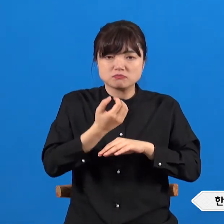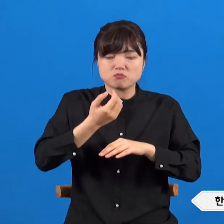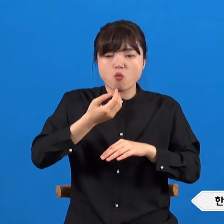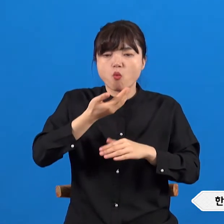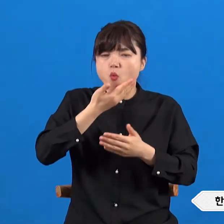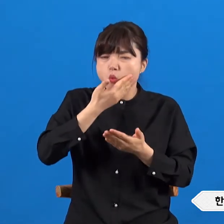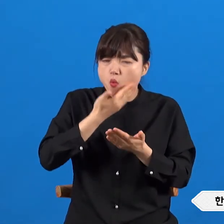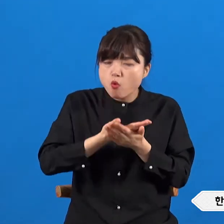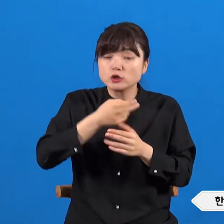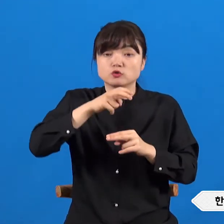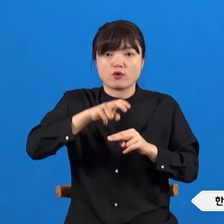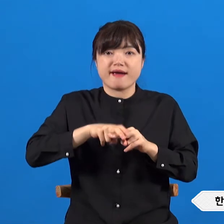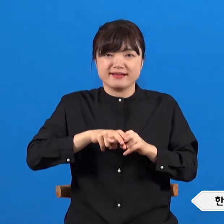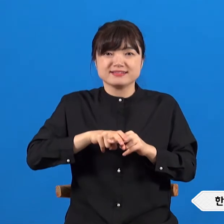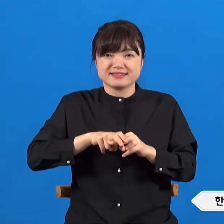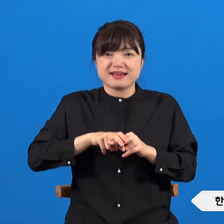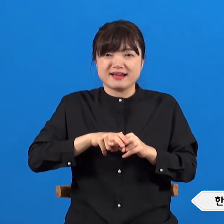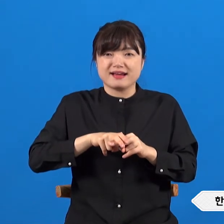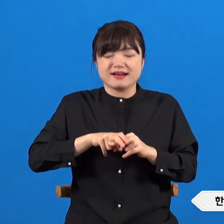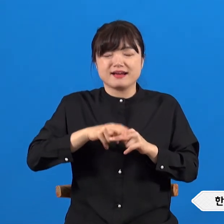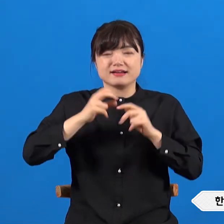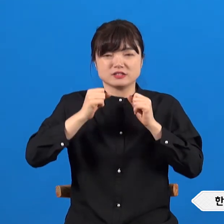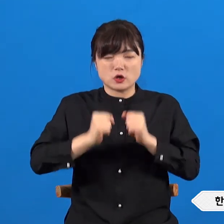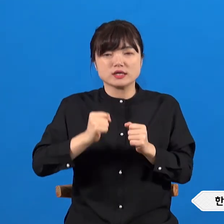때문에 백보좌 심판이라고도 합니다.